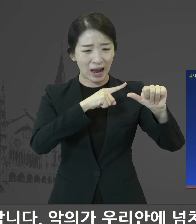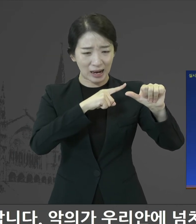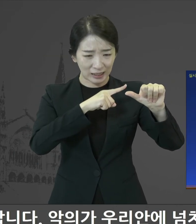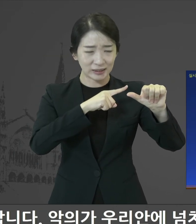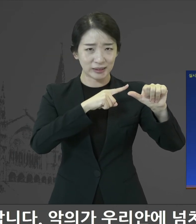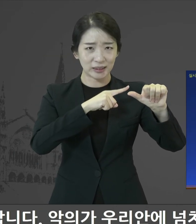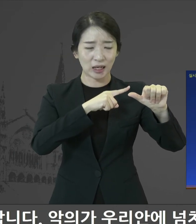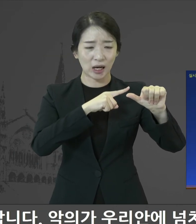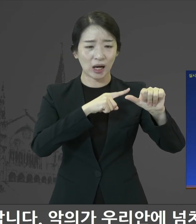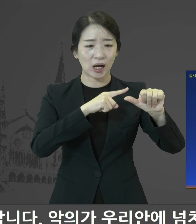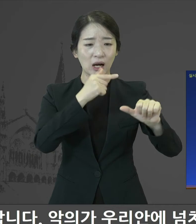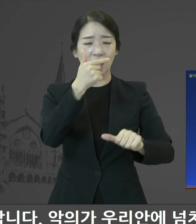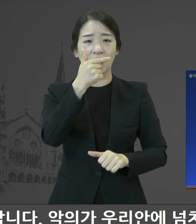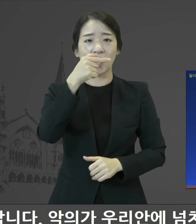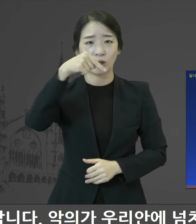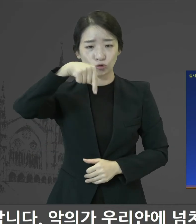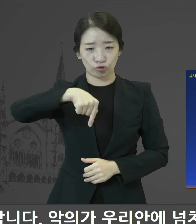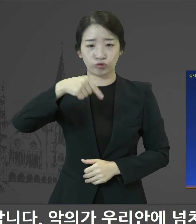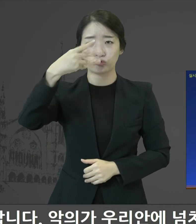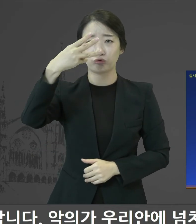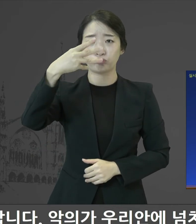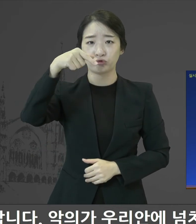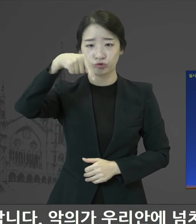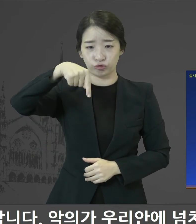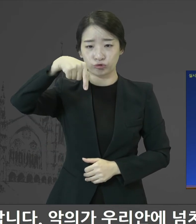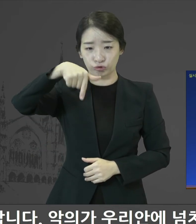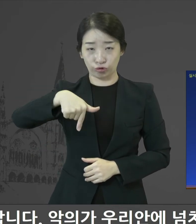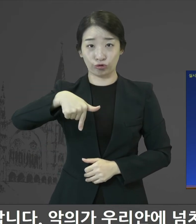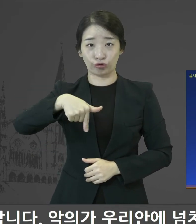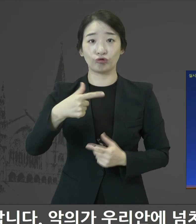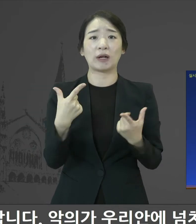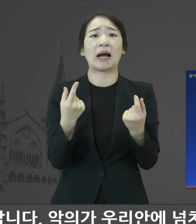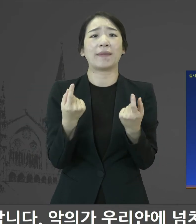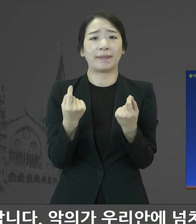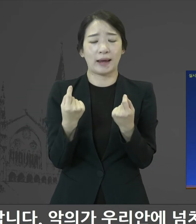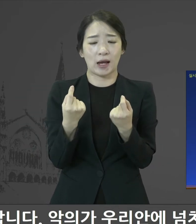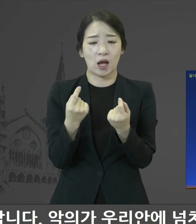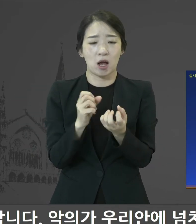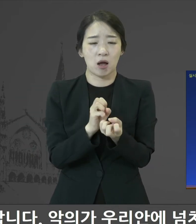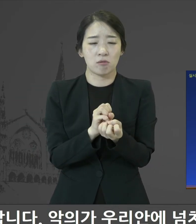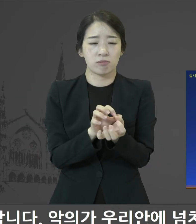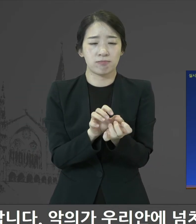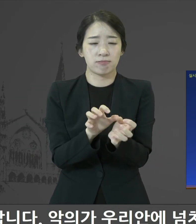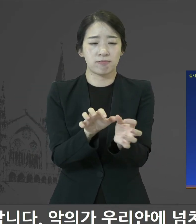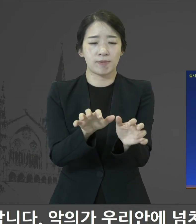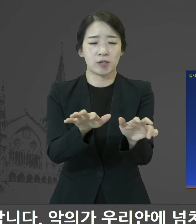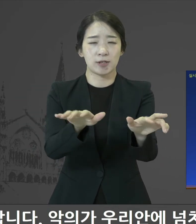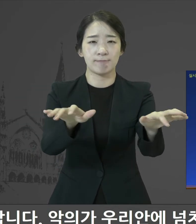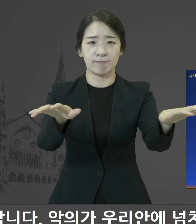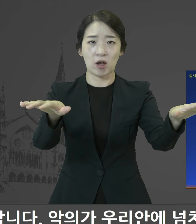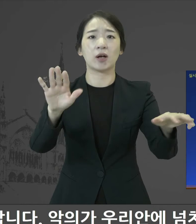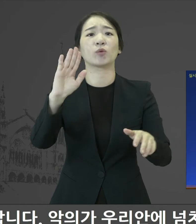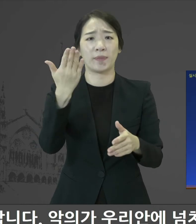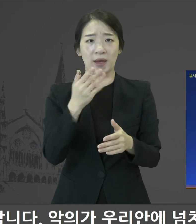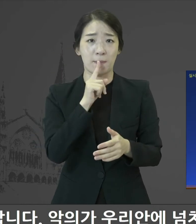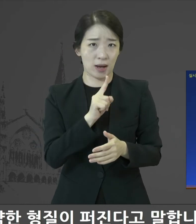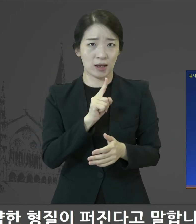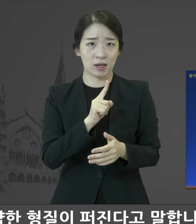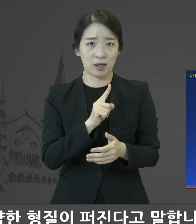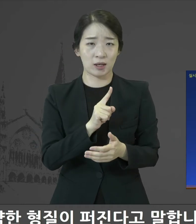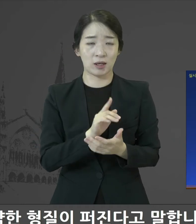성질이 누룩과 같다고 얘기해요. 퍼져나간다고 얘기합니다. 그렇기 때문에 이 악의가 제거되지